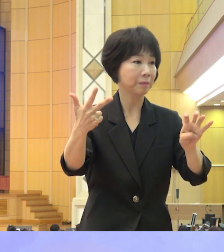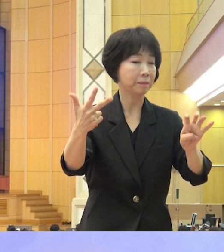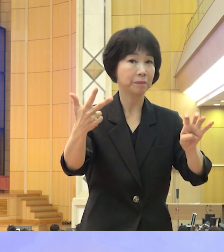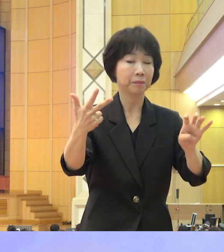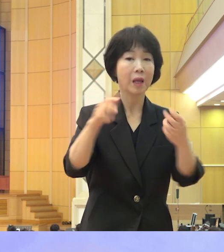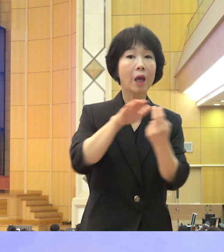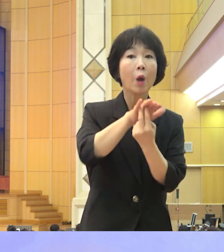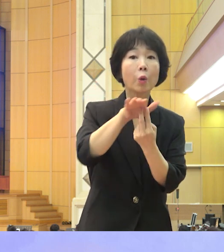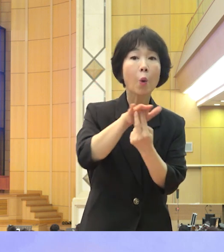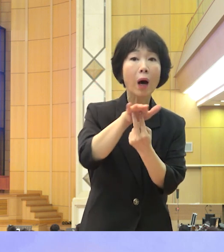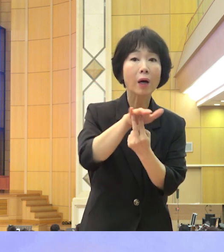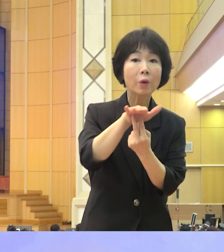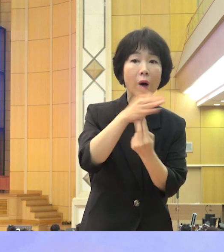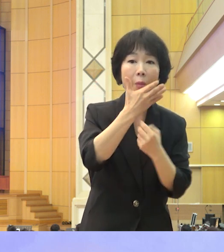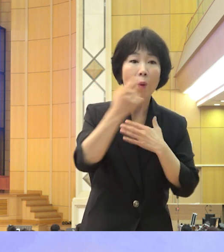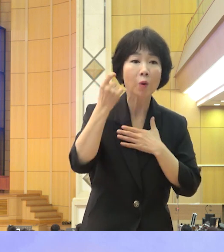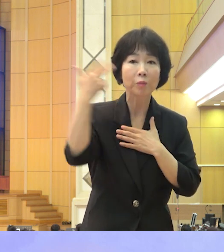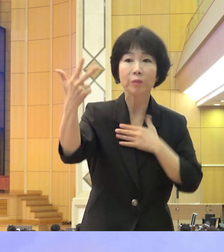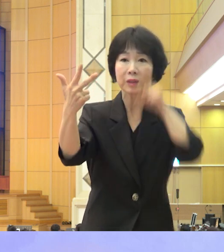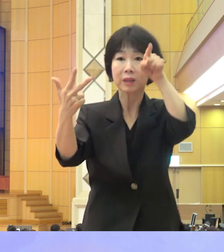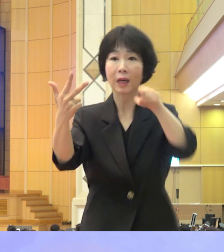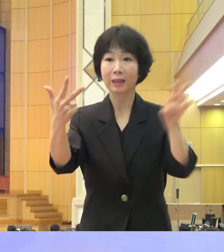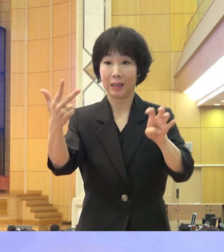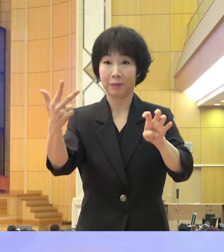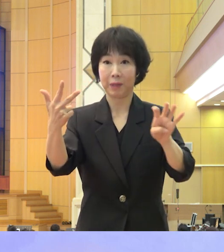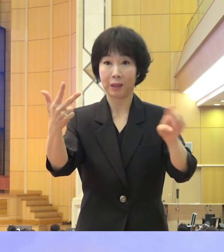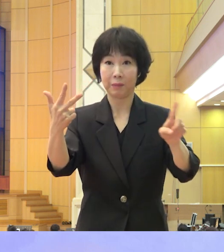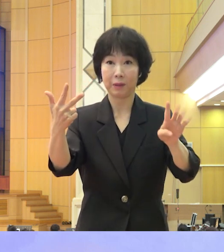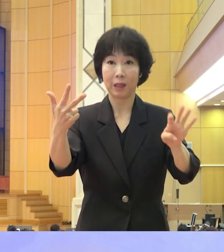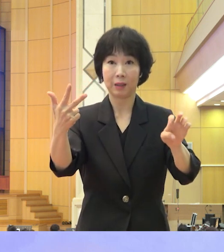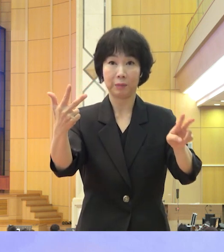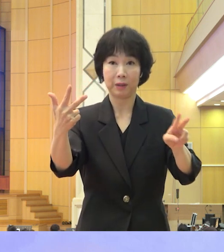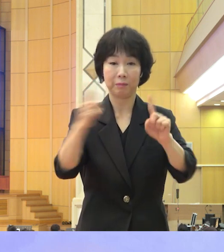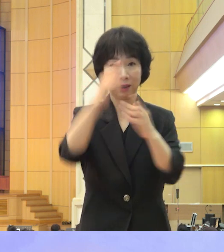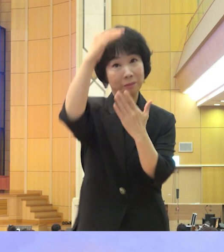40절에서 43절의 말씀을 보겠습니다.